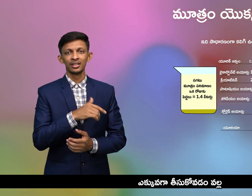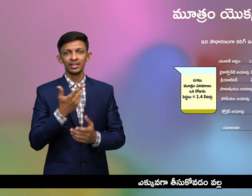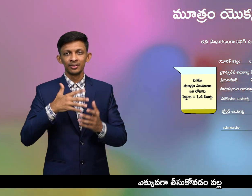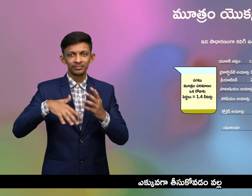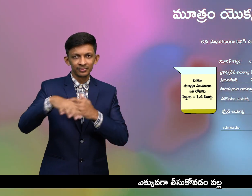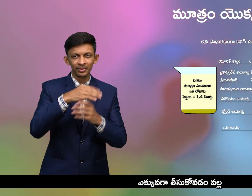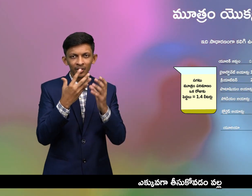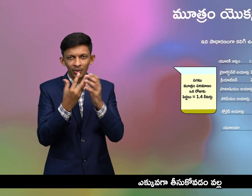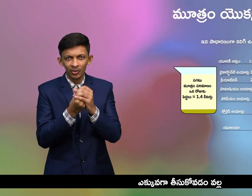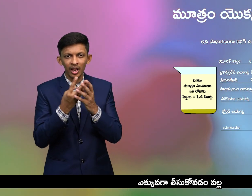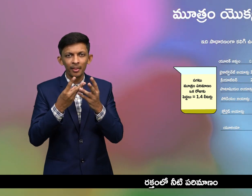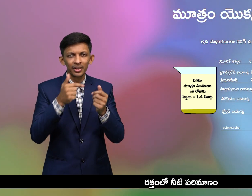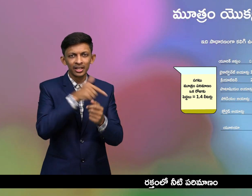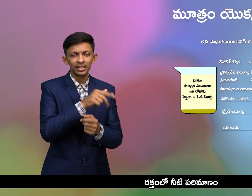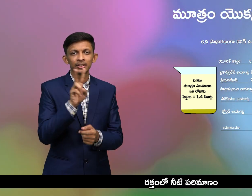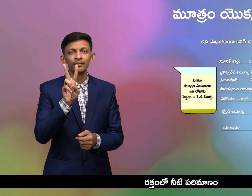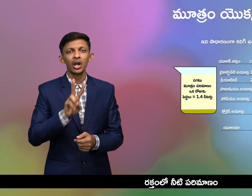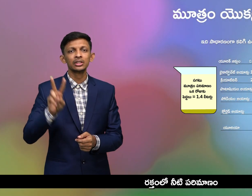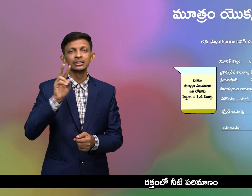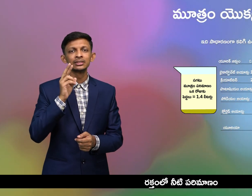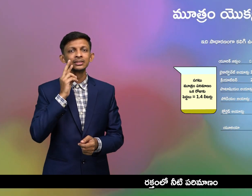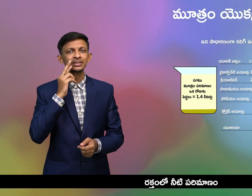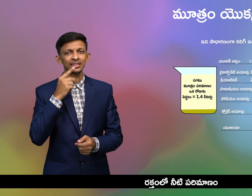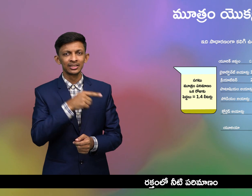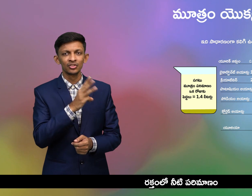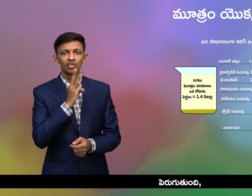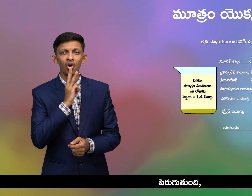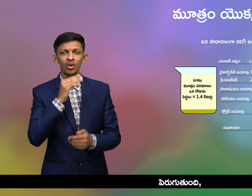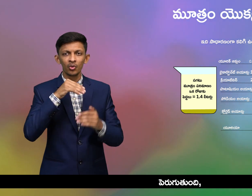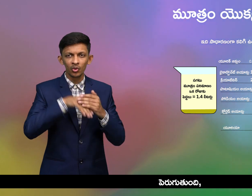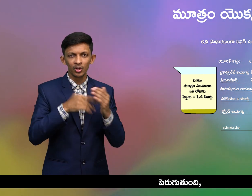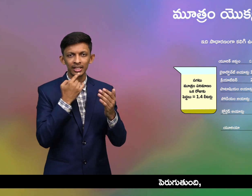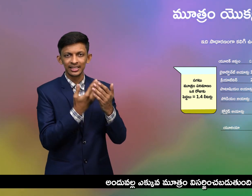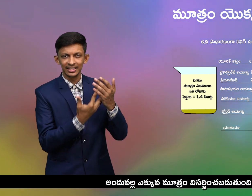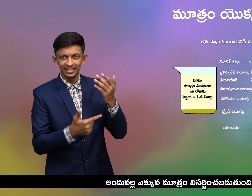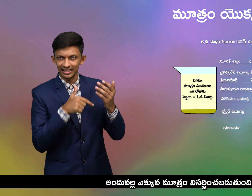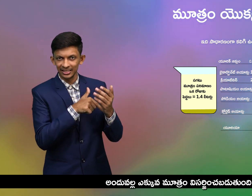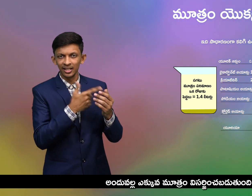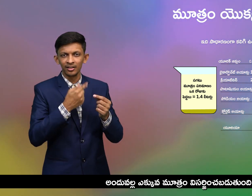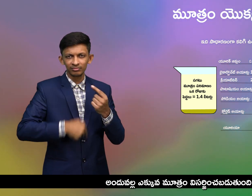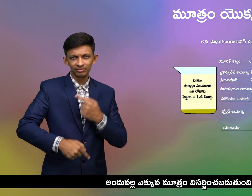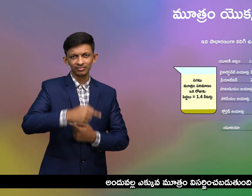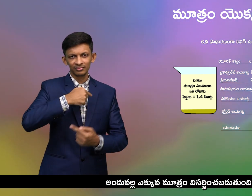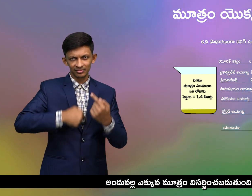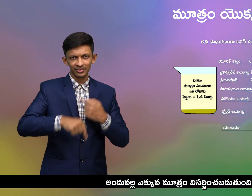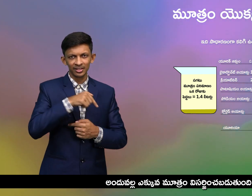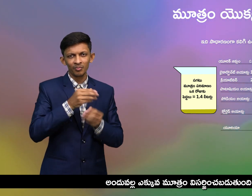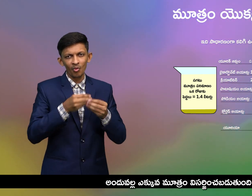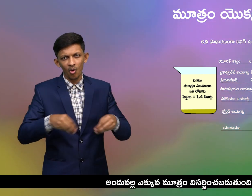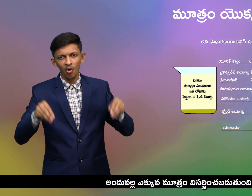ఎక్కువగా తీసుకోవడం వల్ల రక్తంలో నీటి పరిమాణం పెరుగుతుంది. అందువల్ల ఎక్కువ మూత్రం